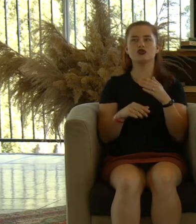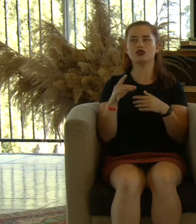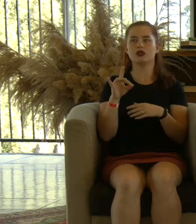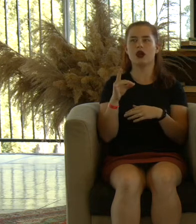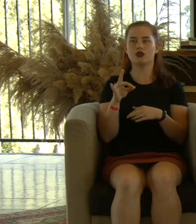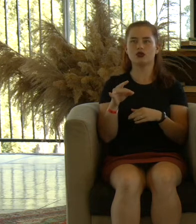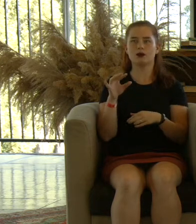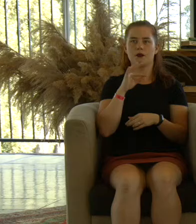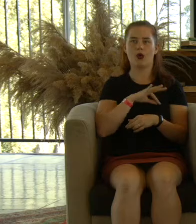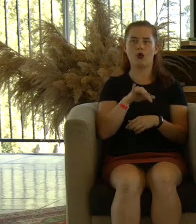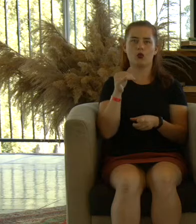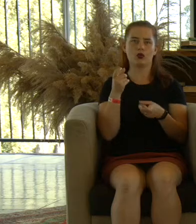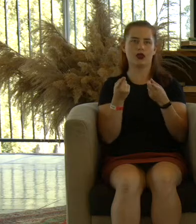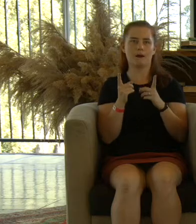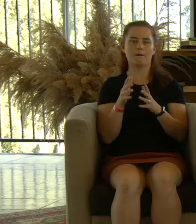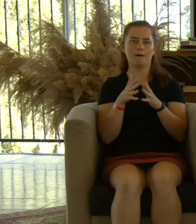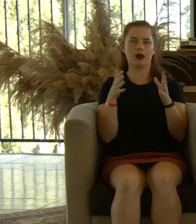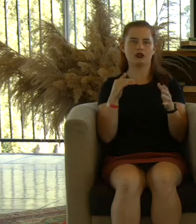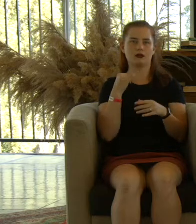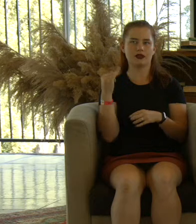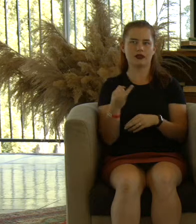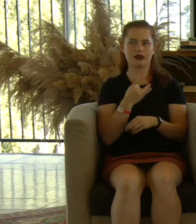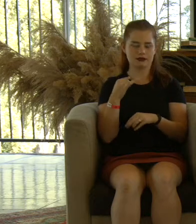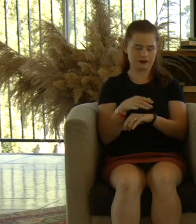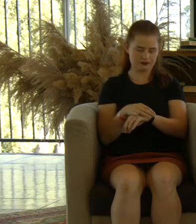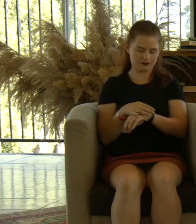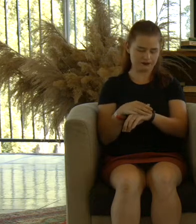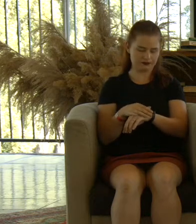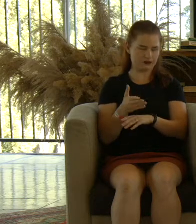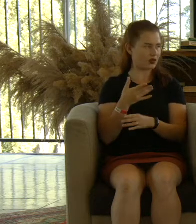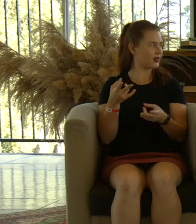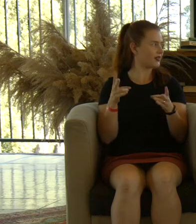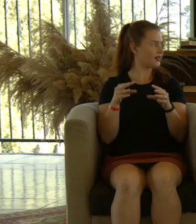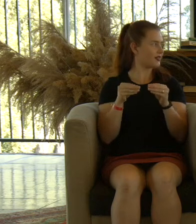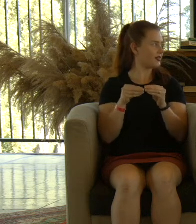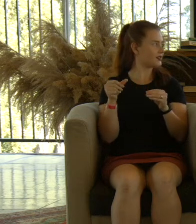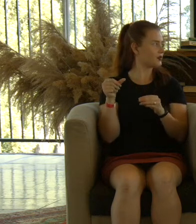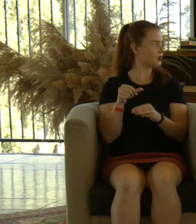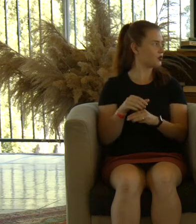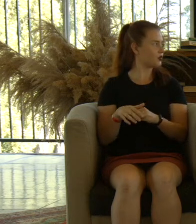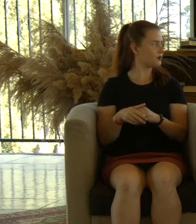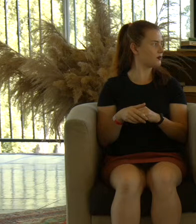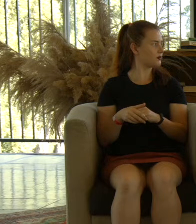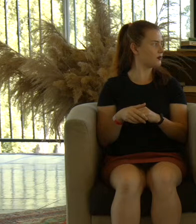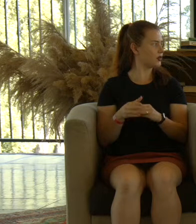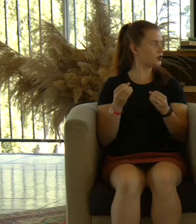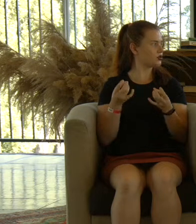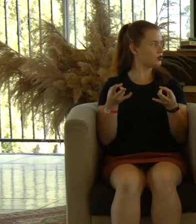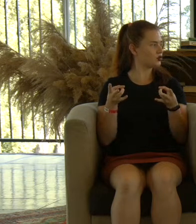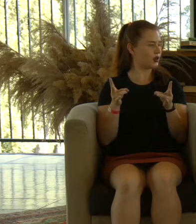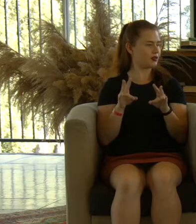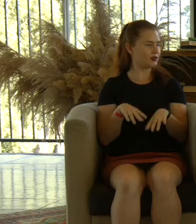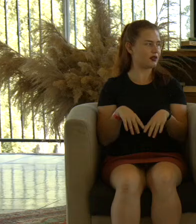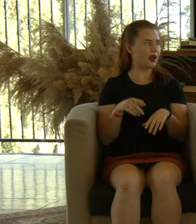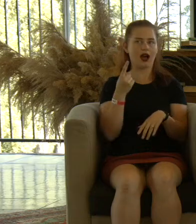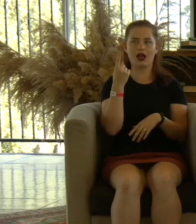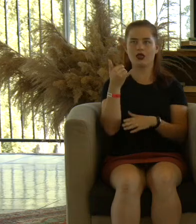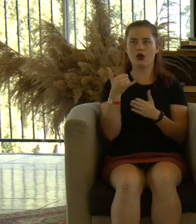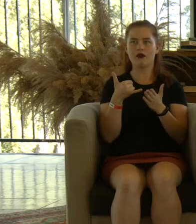у натуралистов большим спросом. Так, у нас тут осталось 10 минут. И у нас еще осталось одно